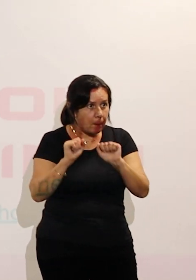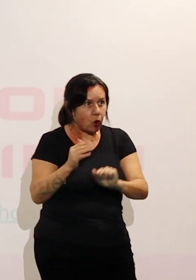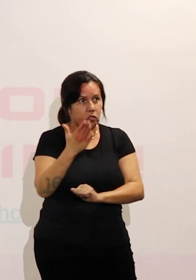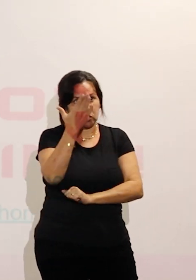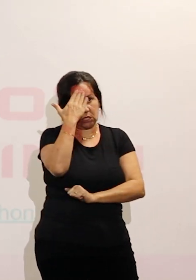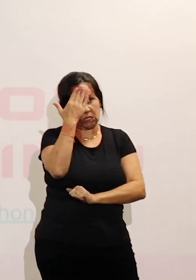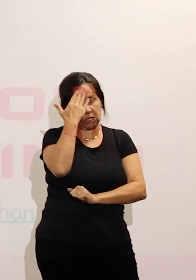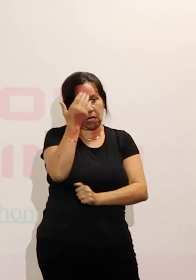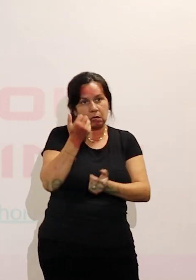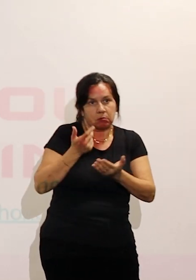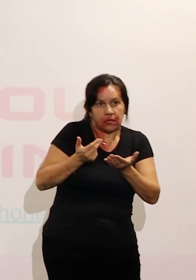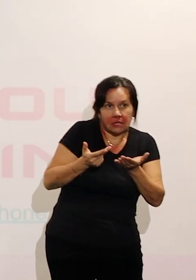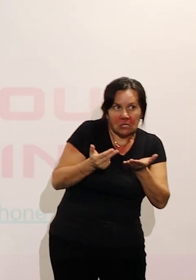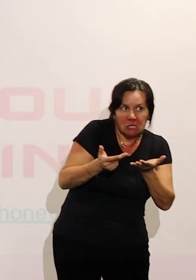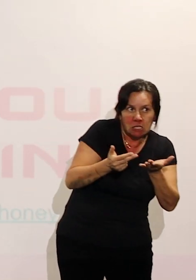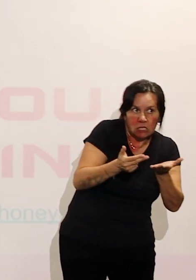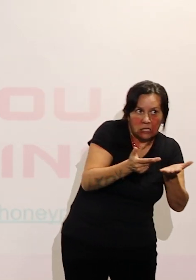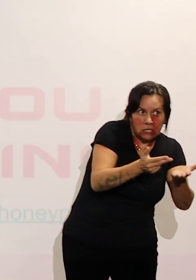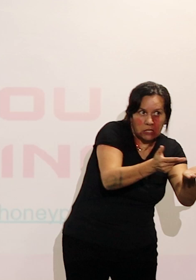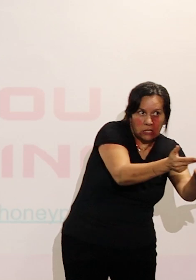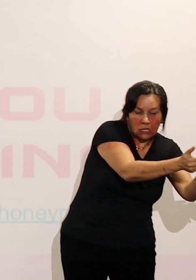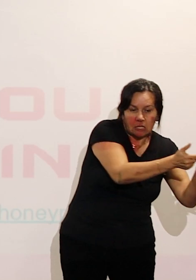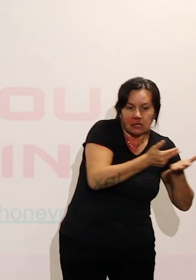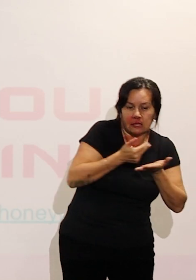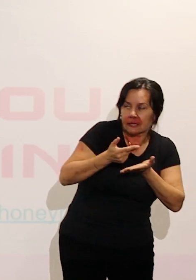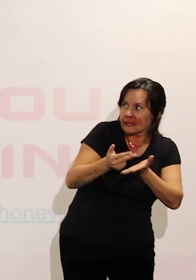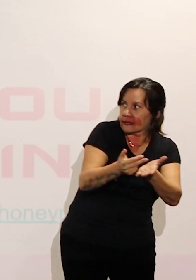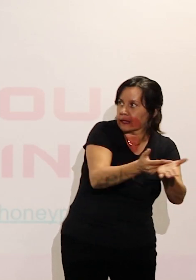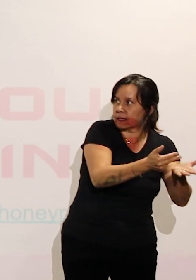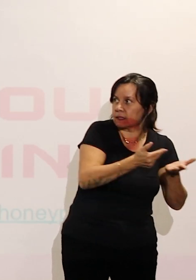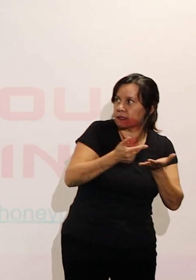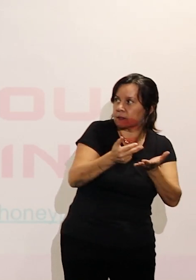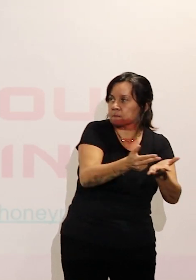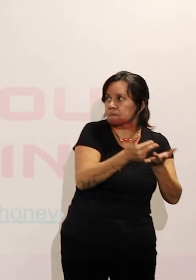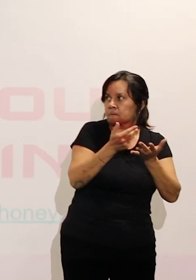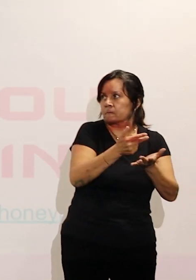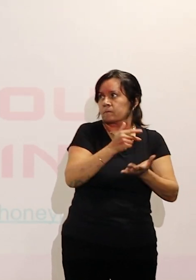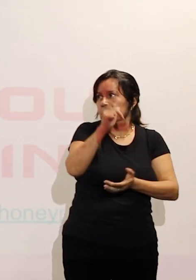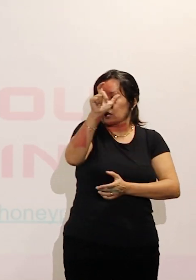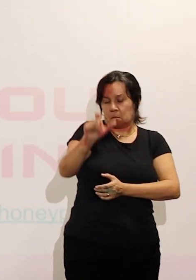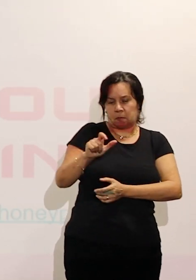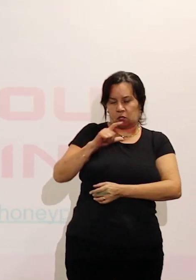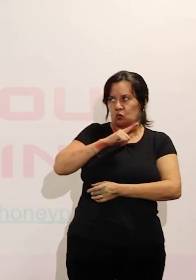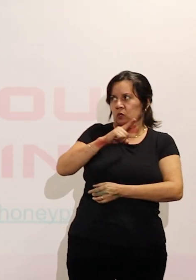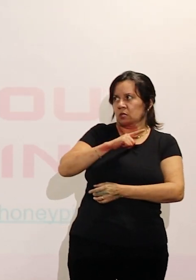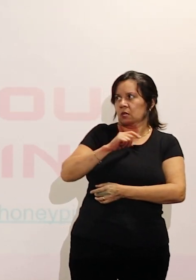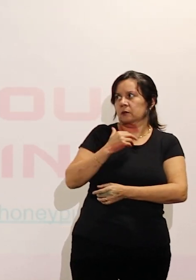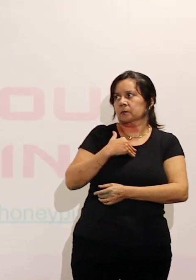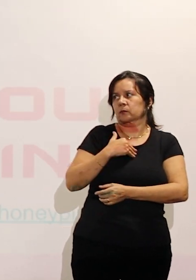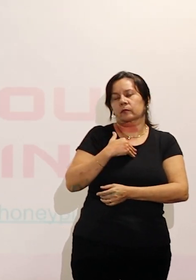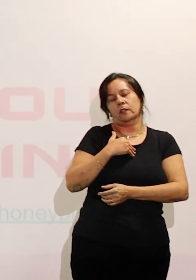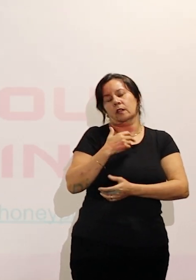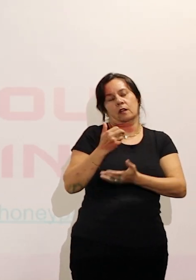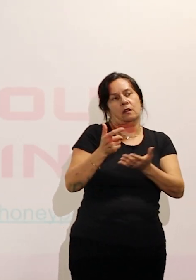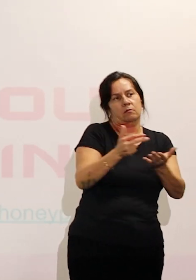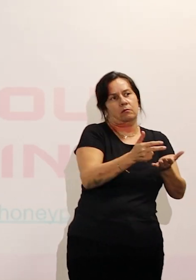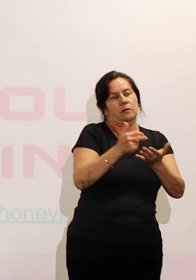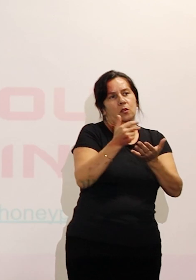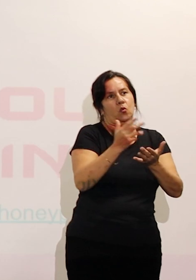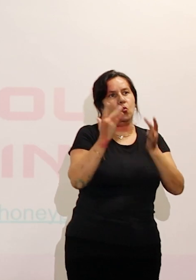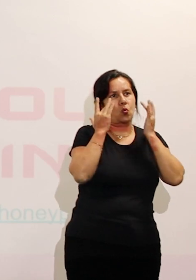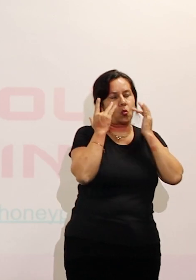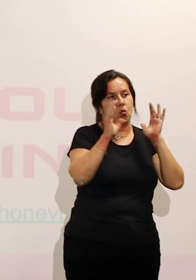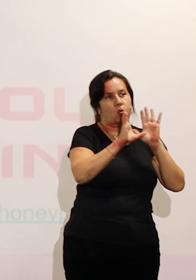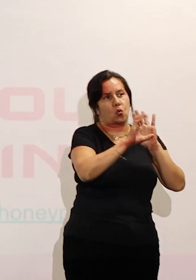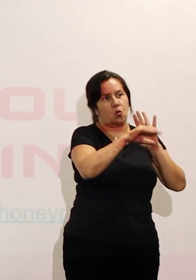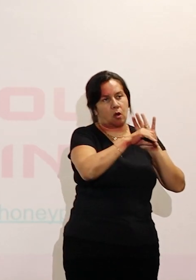saiba desenhar sem ser pixel art. Né? Então, se você tem uma pessoa disponível, e às vezes o jogo vai ser todo em pixel art, e você tem